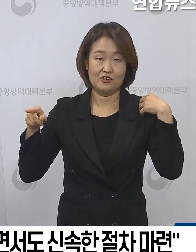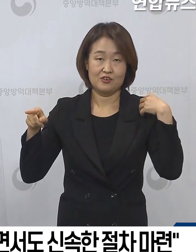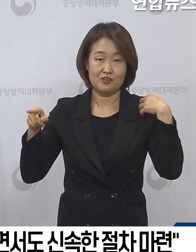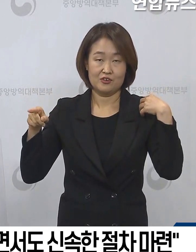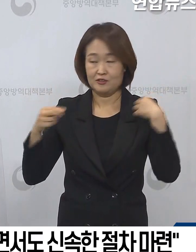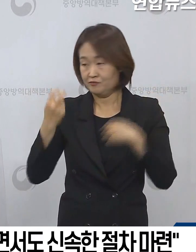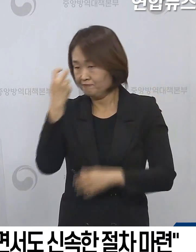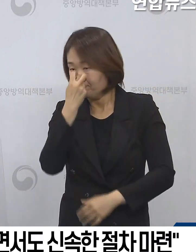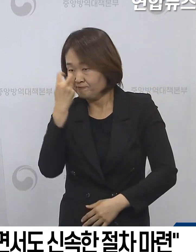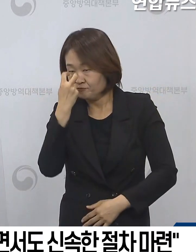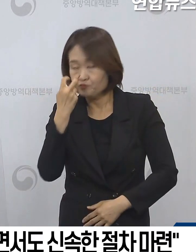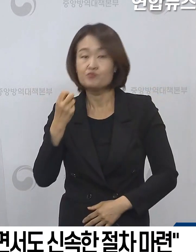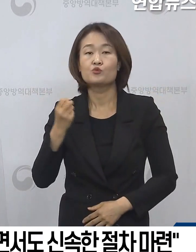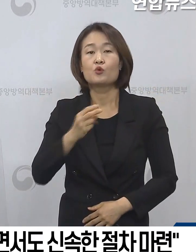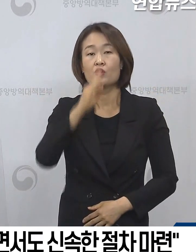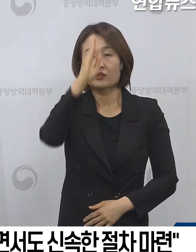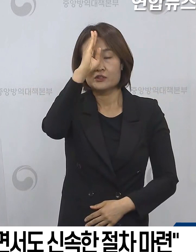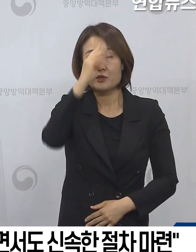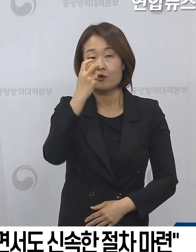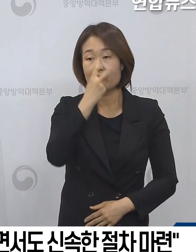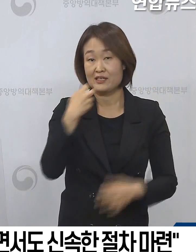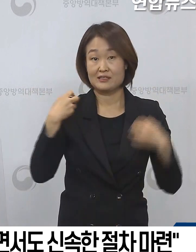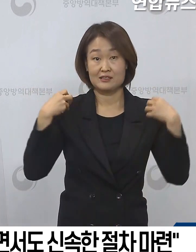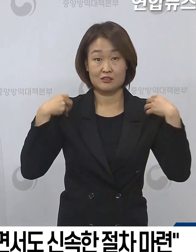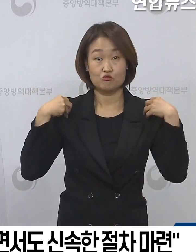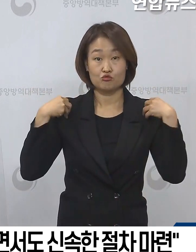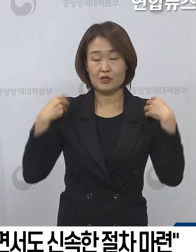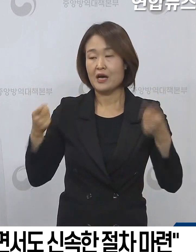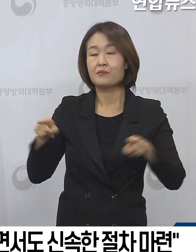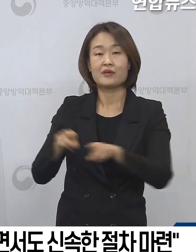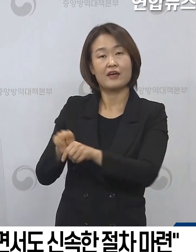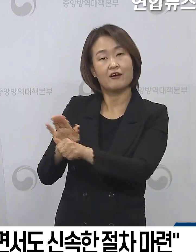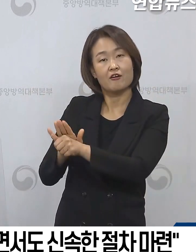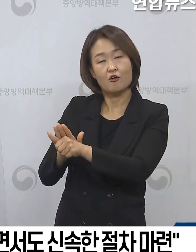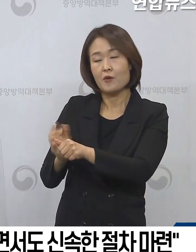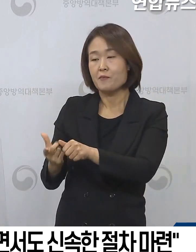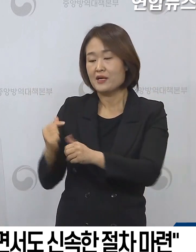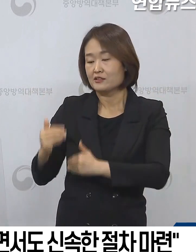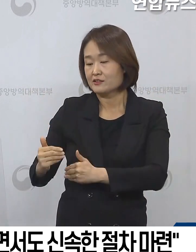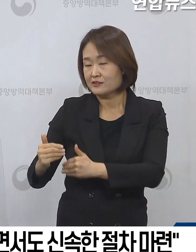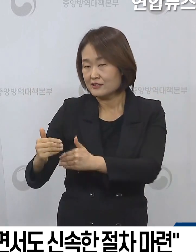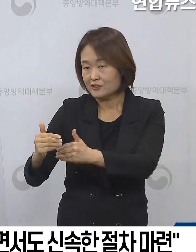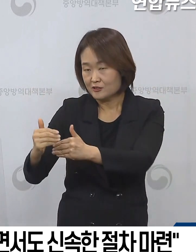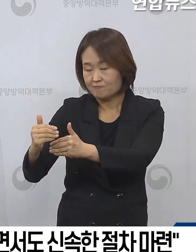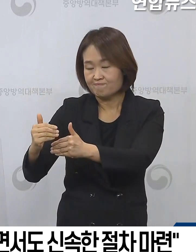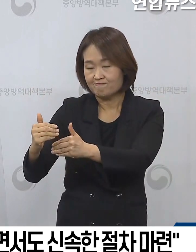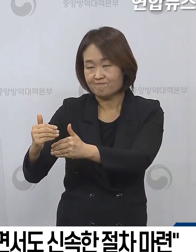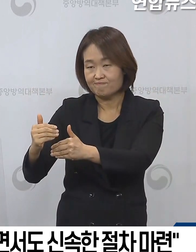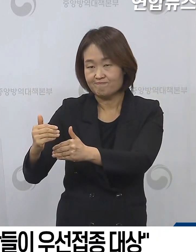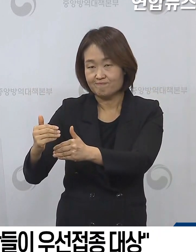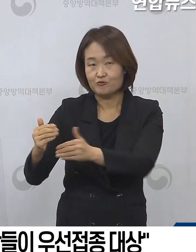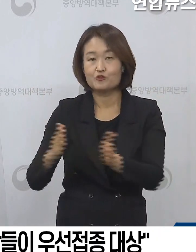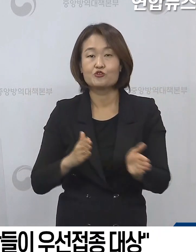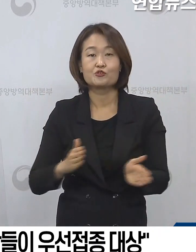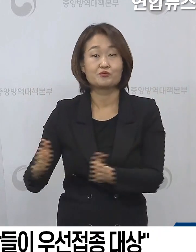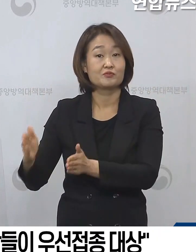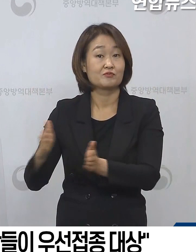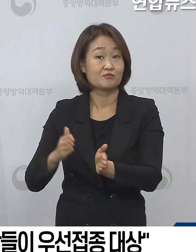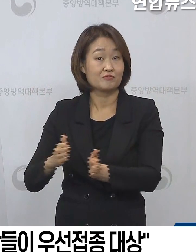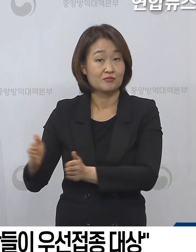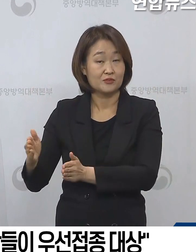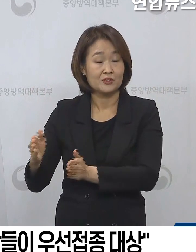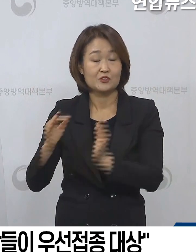총도 같이 식약처가 협조하여 그 정리하면서 도시 독한 절차를 받아낼 수 있도록 그렇게 도록 하겠습니다 백신접종